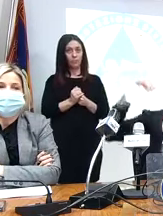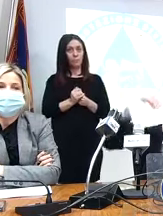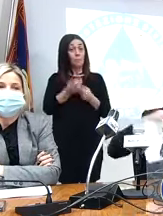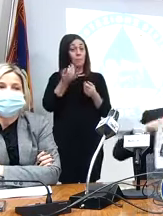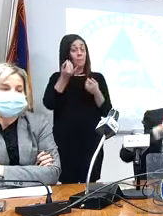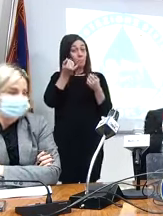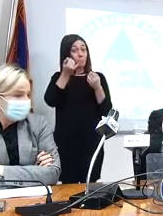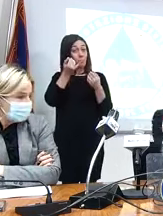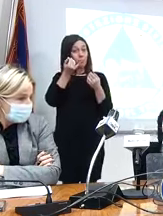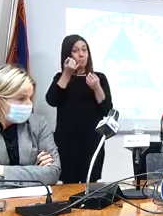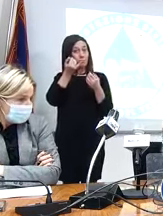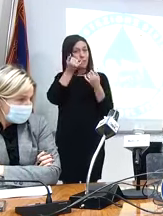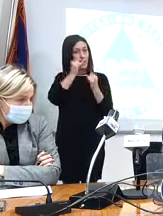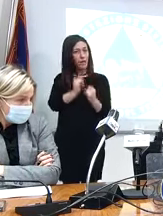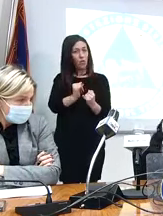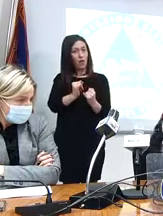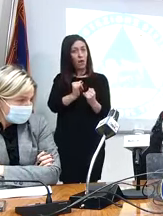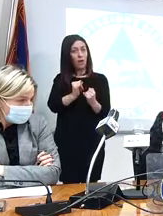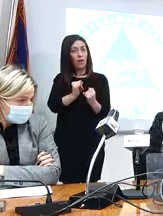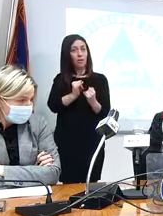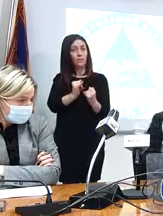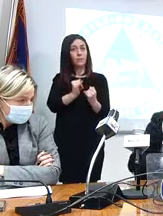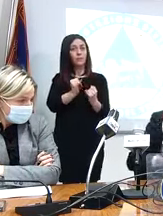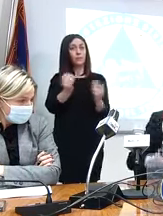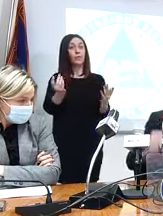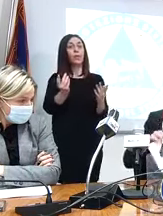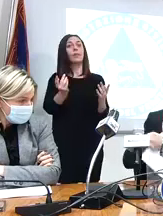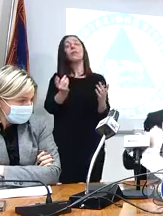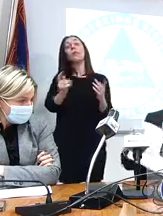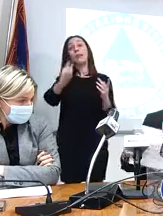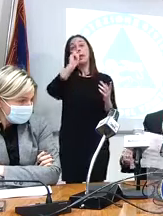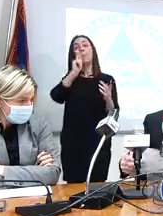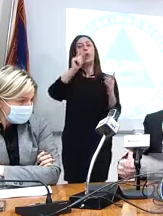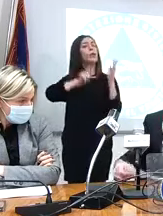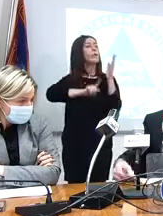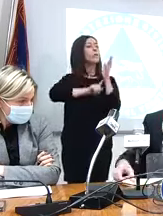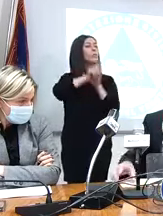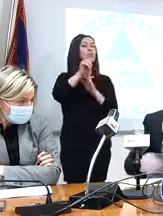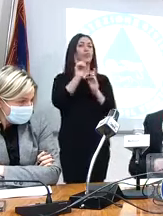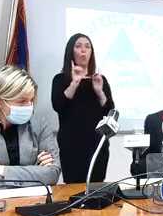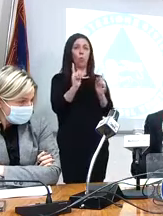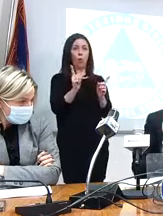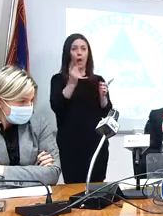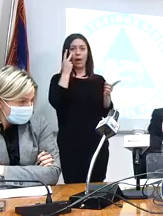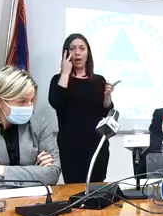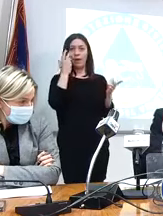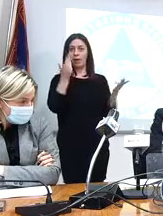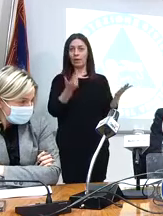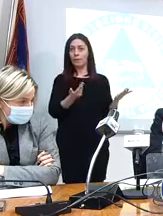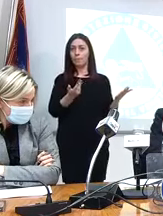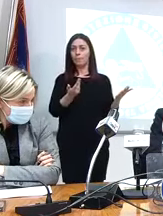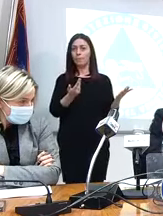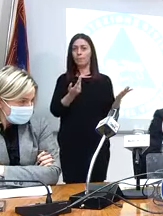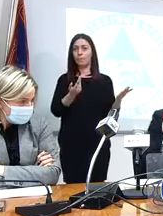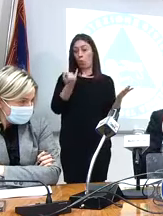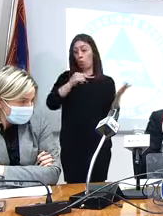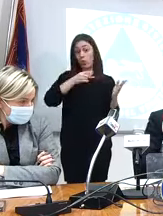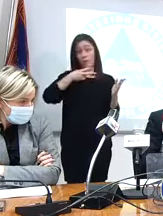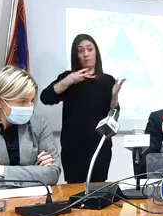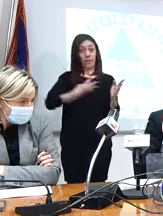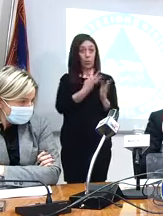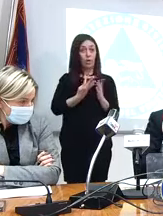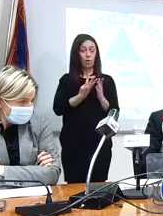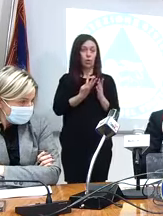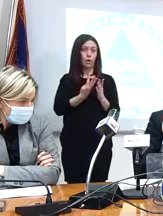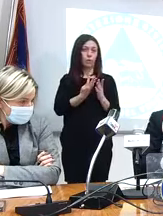specifico il risultato dei tamponi è questo. Abbiamo nelle 24 ore trovato, ovviamente sta calando